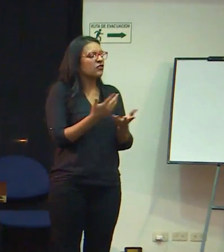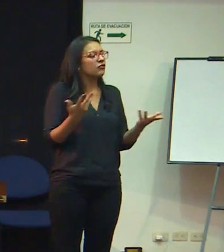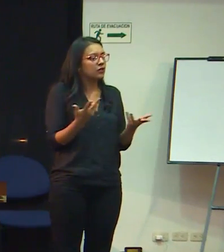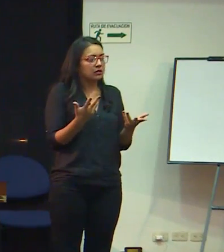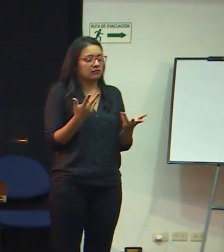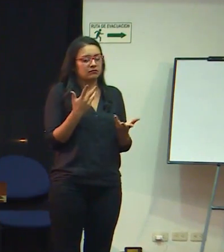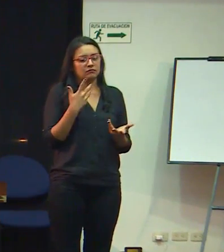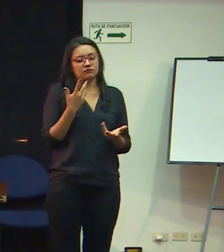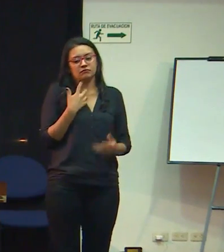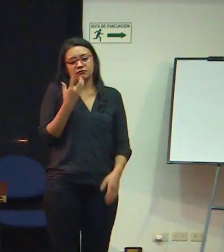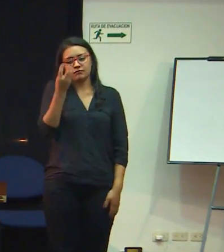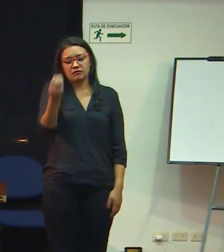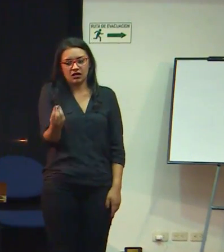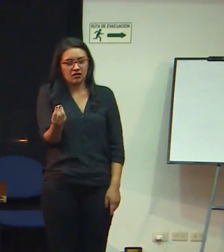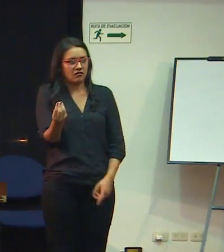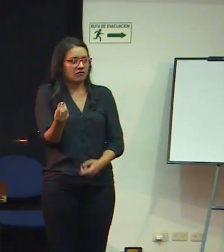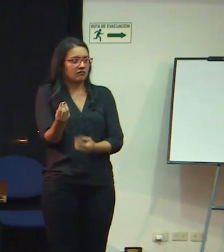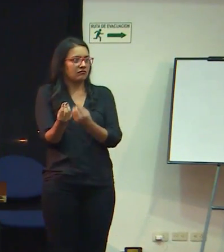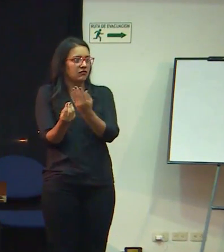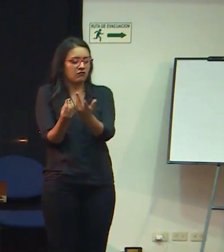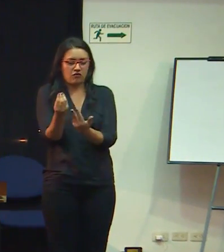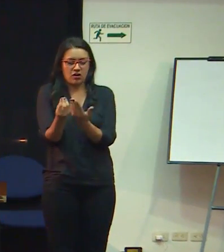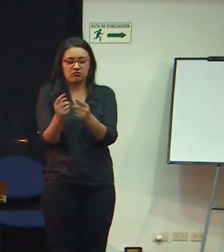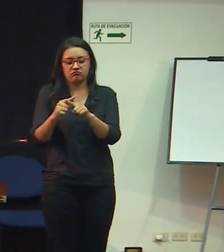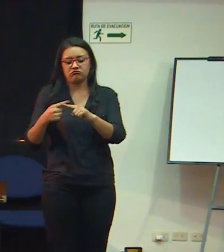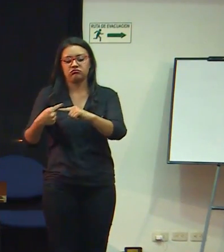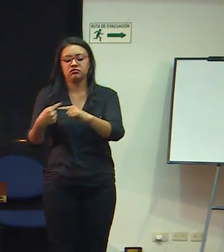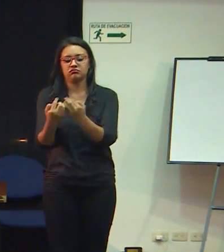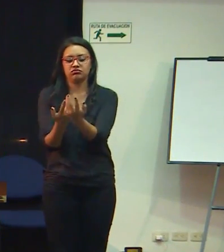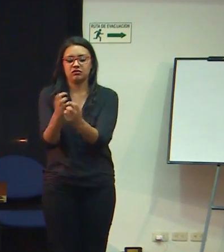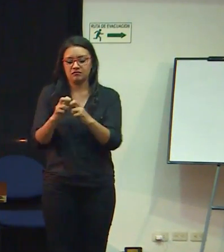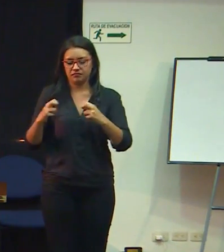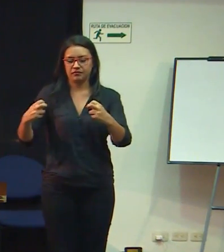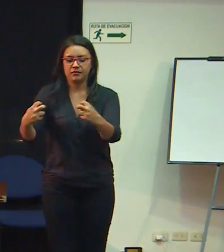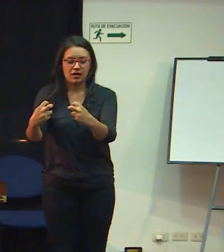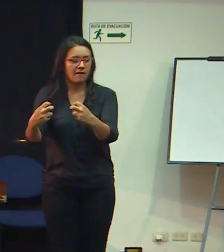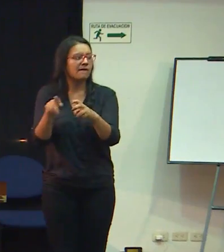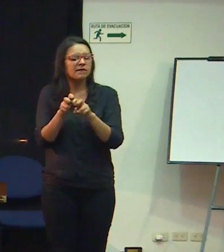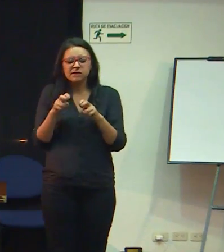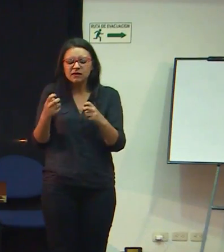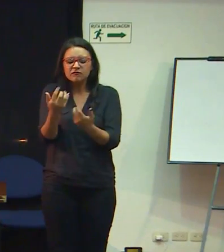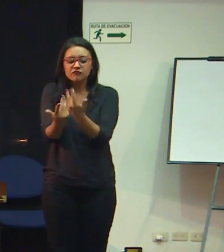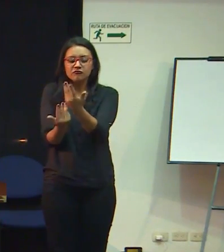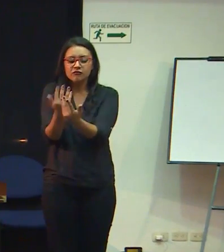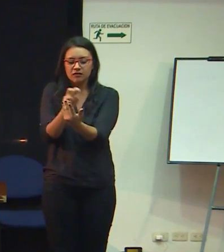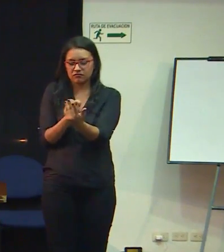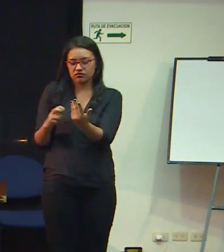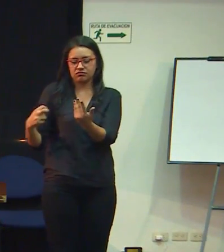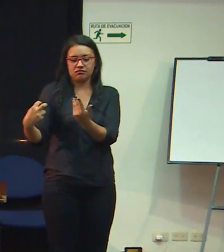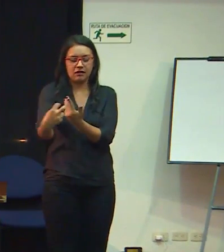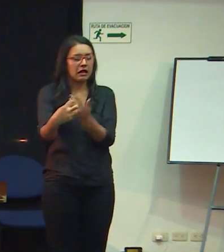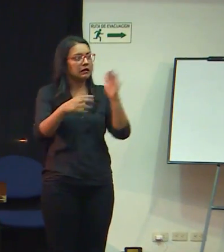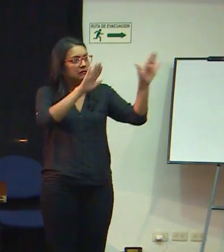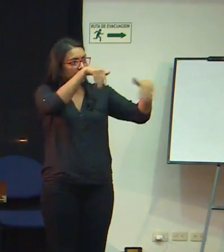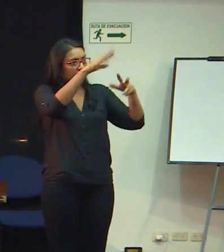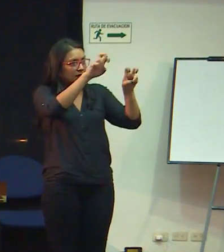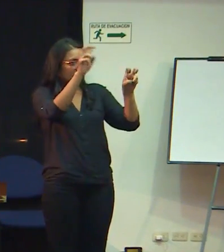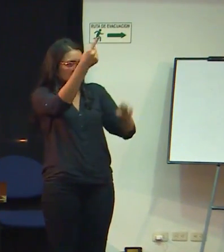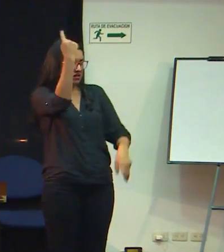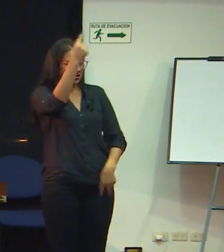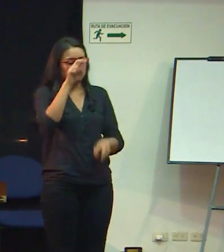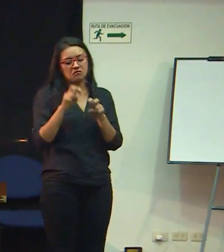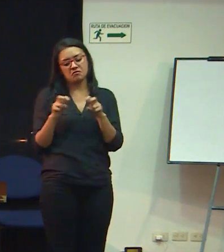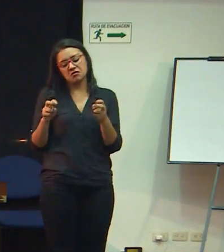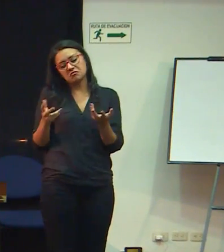en la mitad estaba el fuego, se hacía una fogata, alrededor estaban varios personas convocadas en un tema general, pero